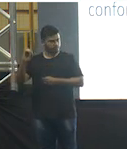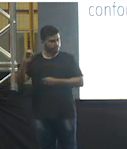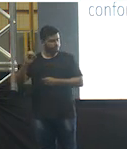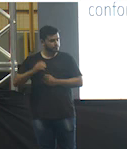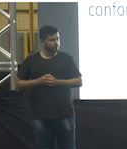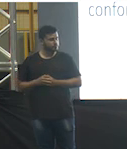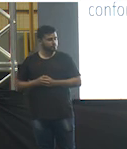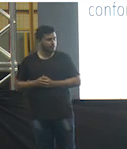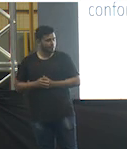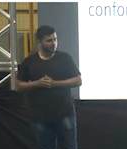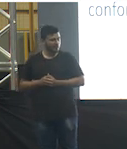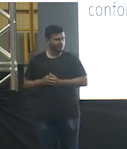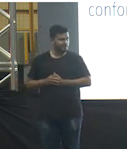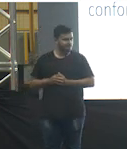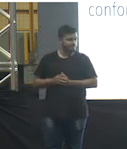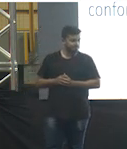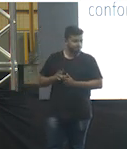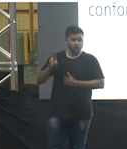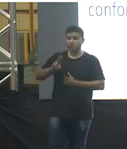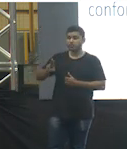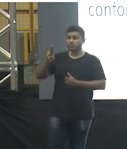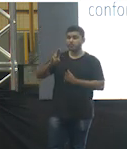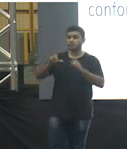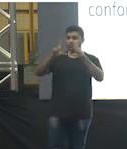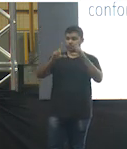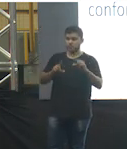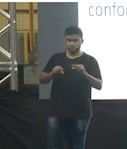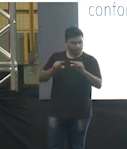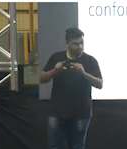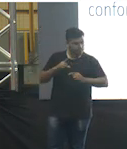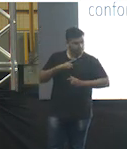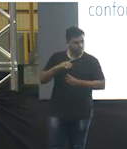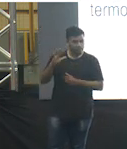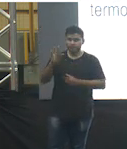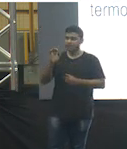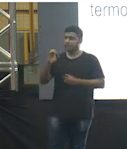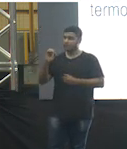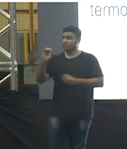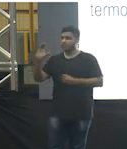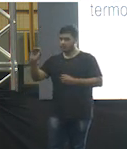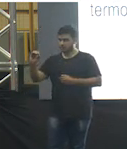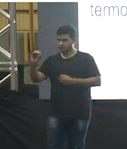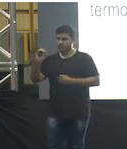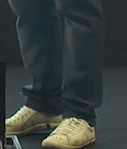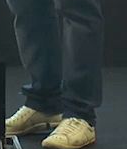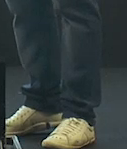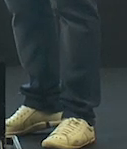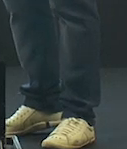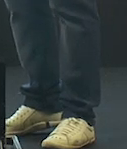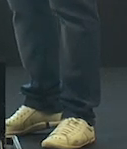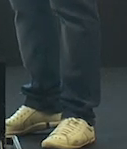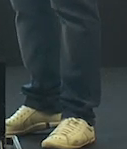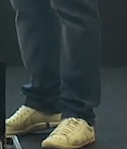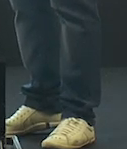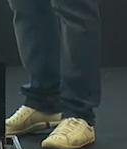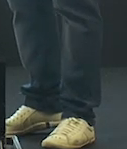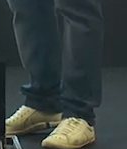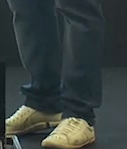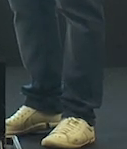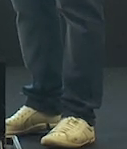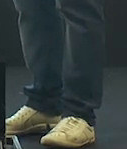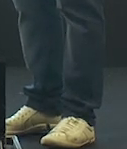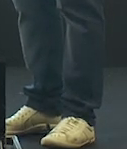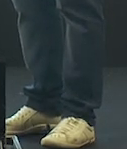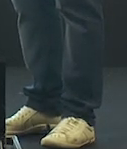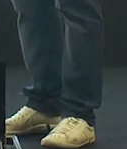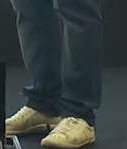É utilizado para reduzir o óxido ferroso, conforme a equação química. Ó, de novo, olha para a reação química,